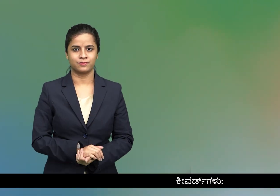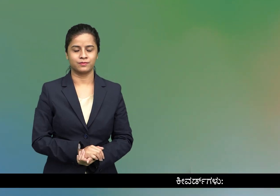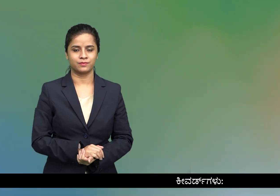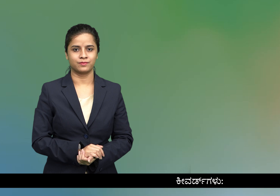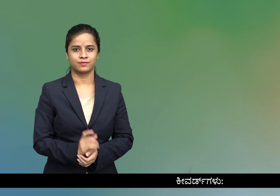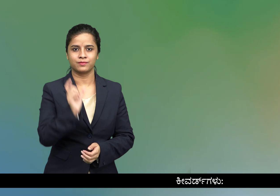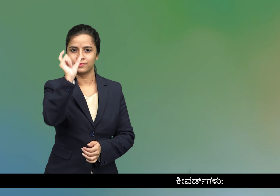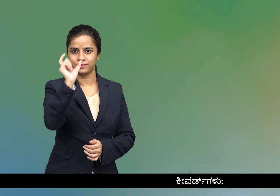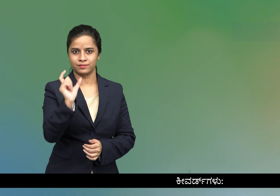ಕೀವರ್ಡ್ಗಳು: